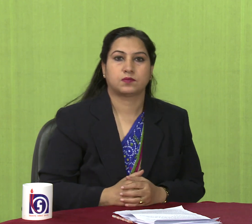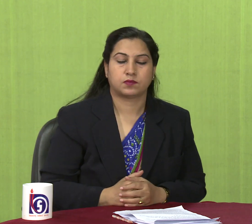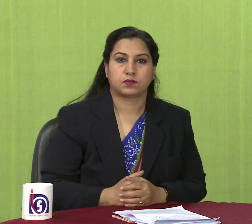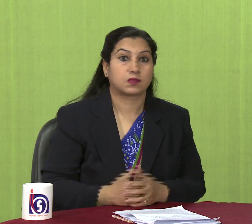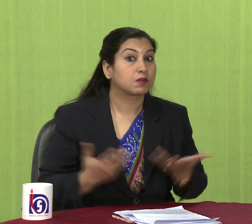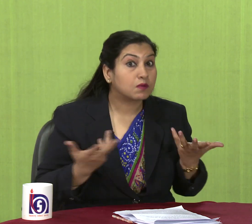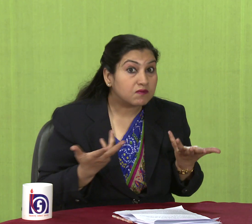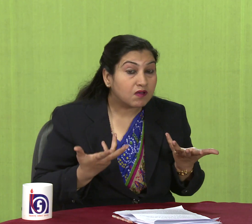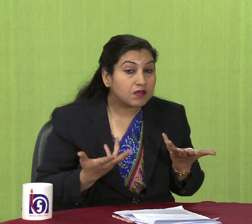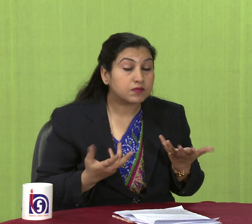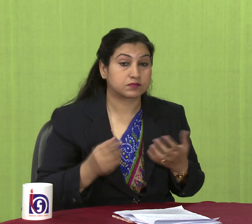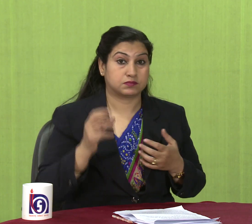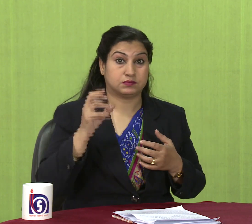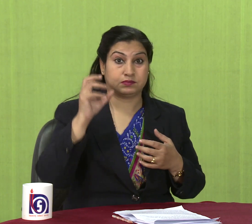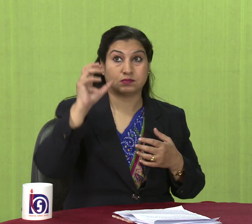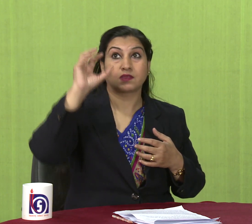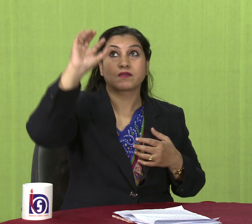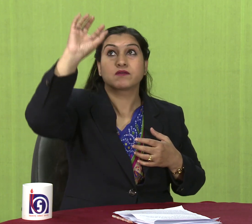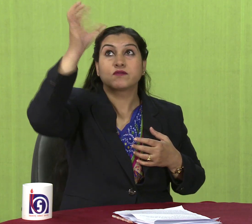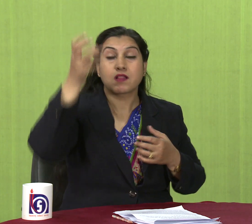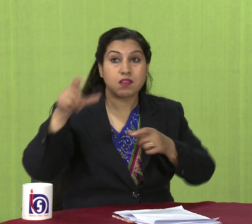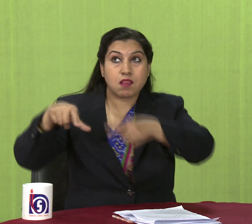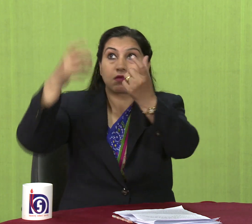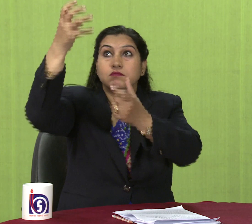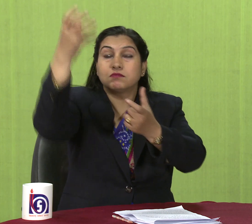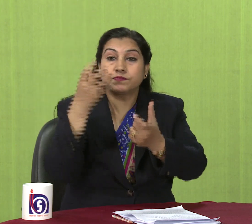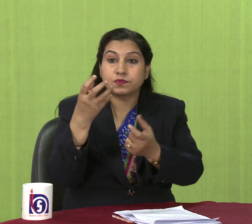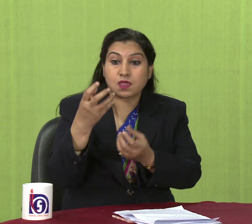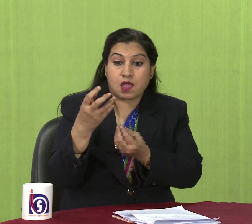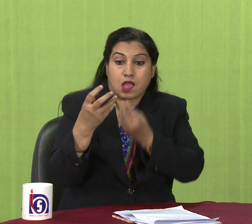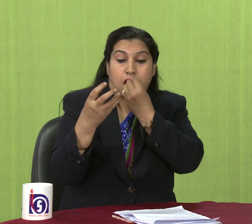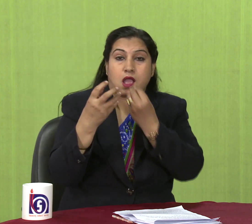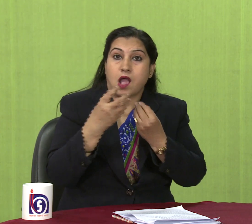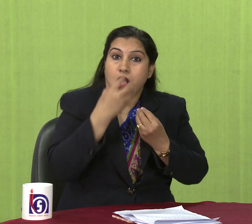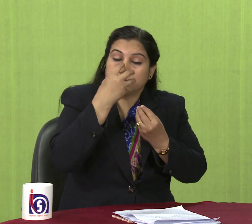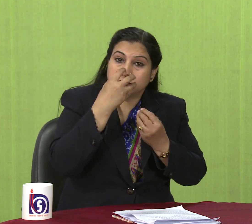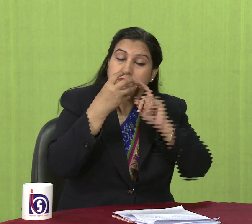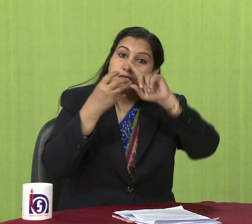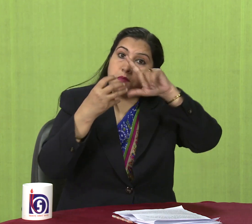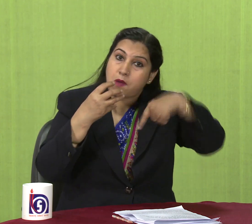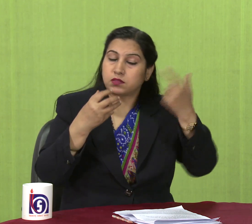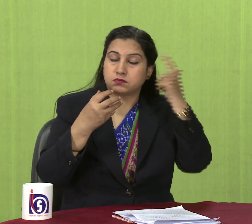क्योंकि धतूरे के तो खाने से आदमी मदहोश होता है,